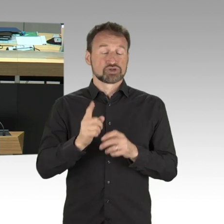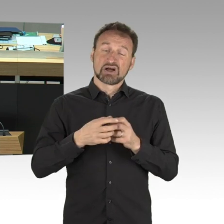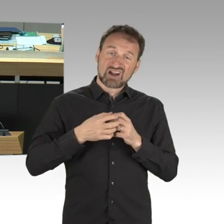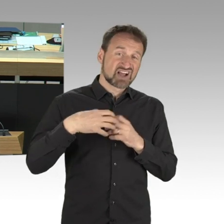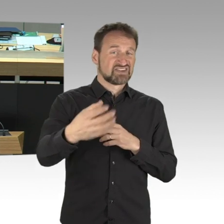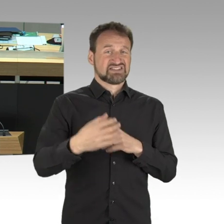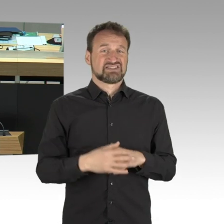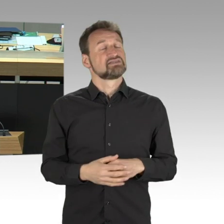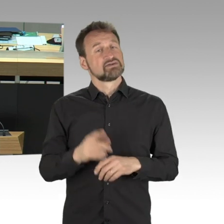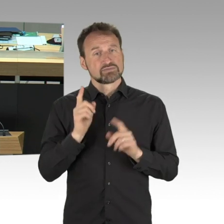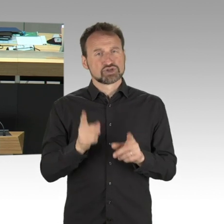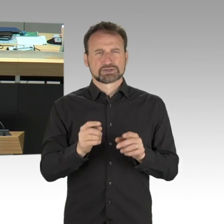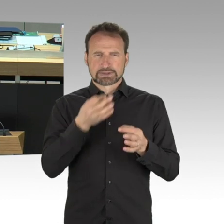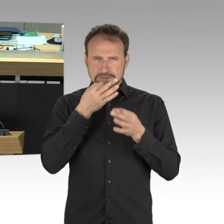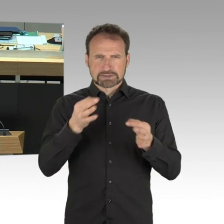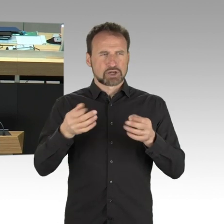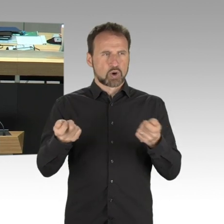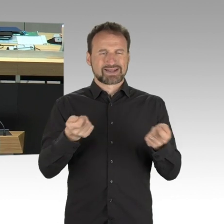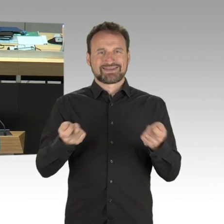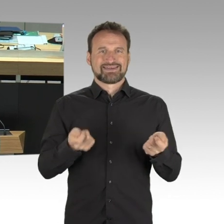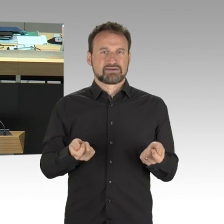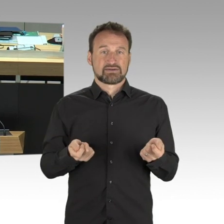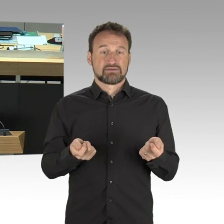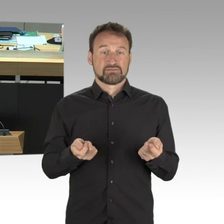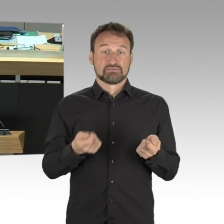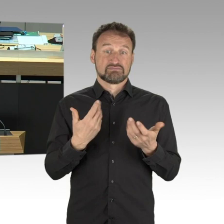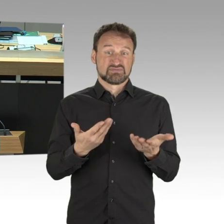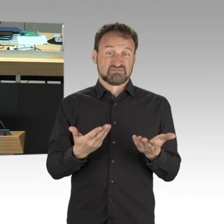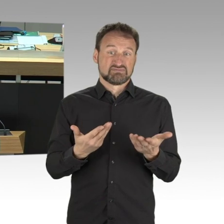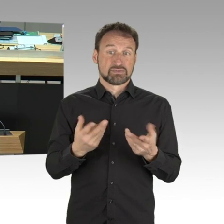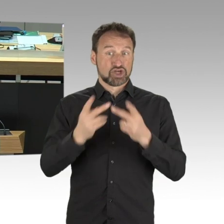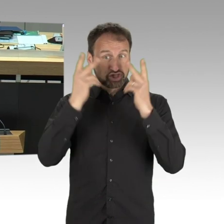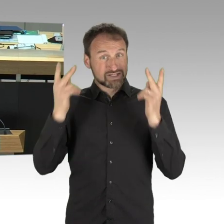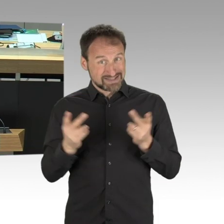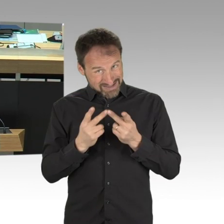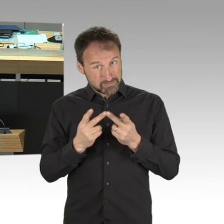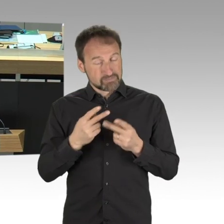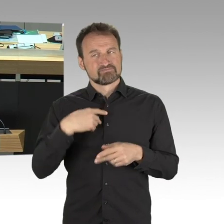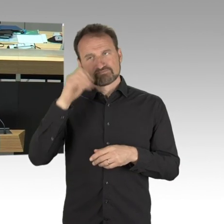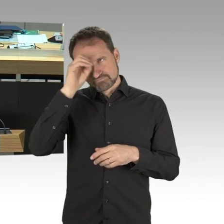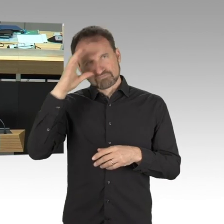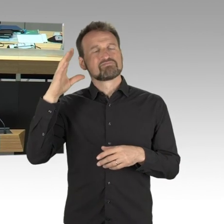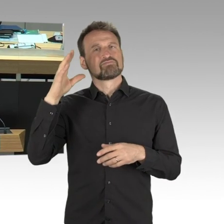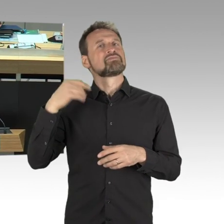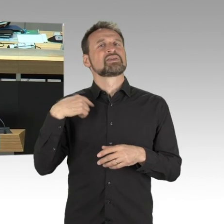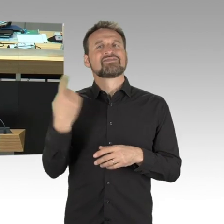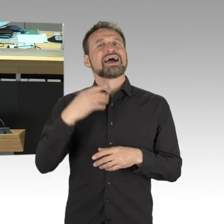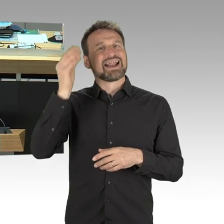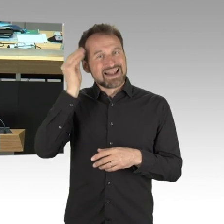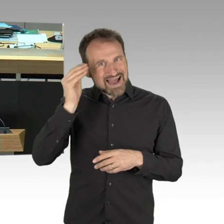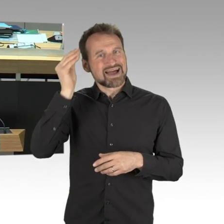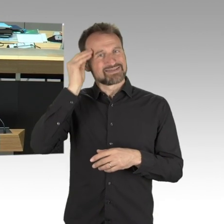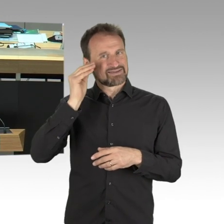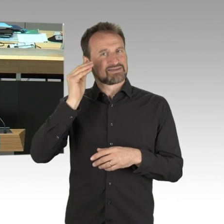daher ausdrücklich begrüßenswert, dass das vorgelegte Landeskonzept sich als lernend im Sinne einer stetigen Weiterentwicklung versteht. Und